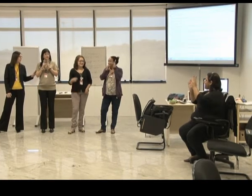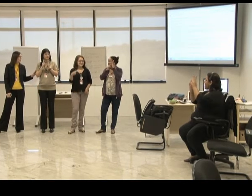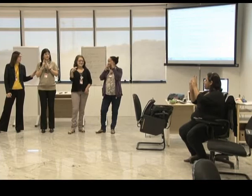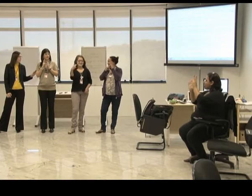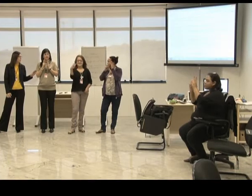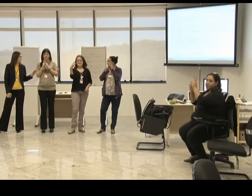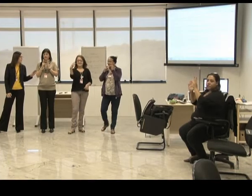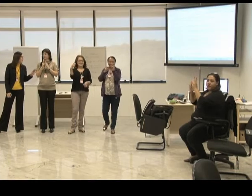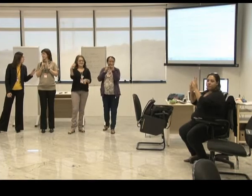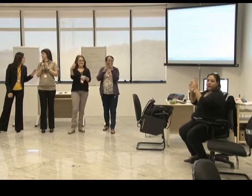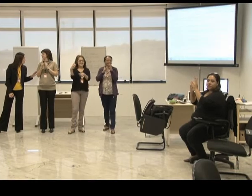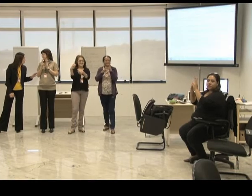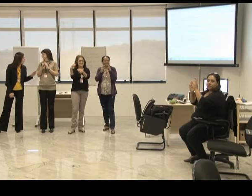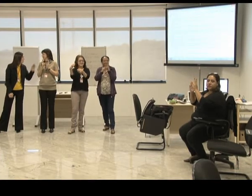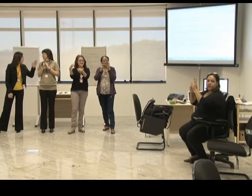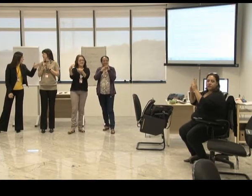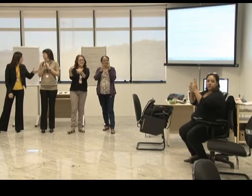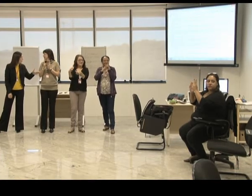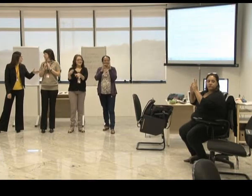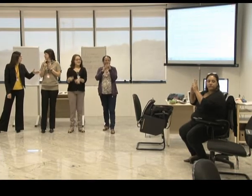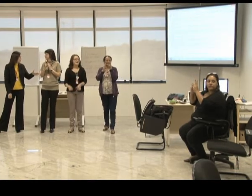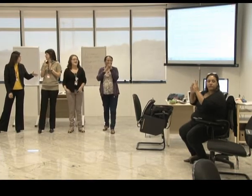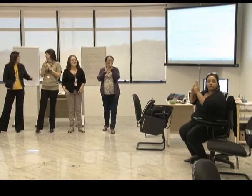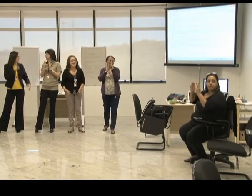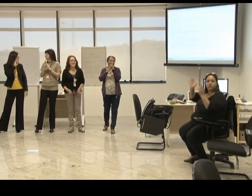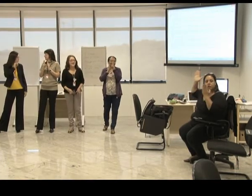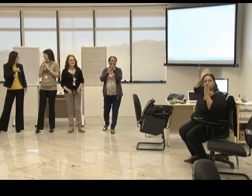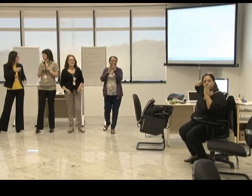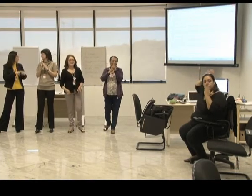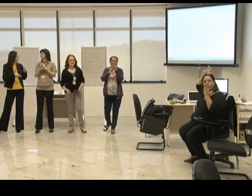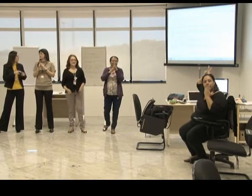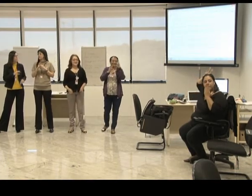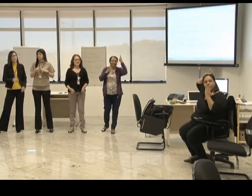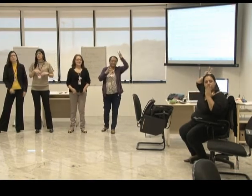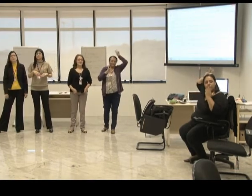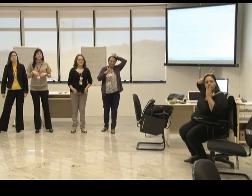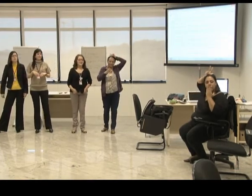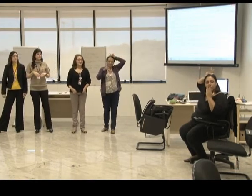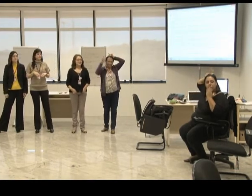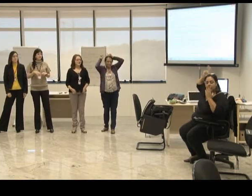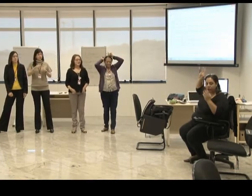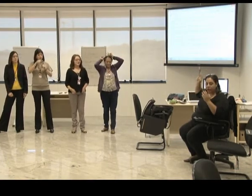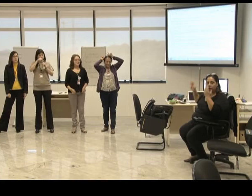Hoje a gente vai preso se fizer isso. Mas não tinha sinal que Aqui, ó. aqui. Era horrível.